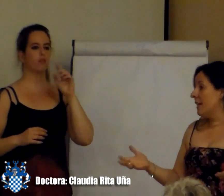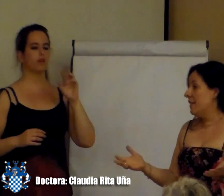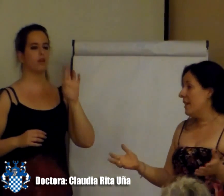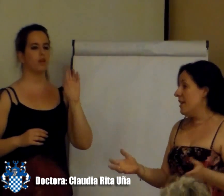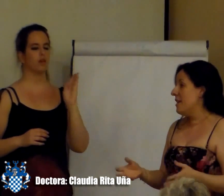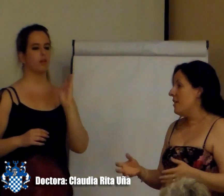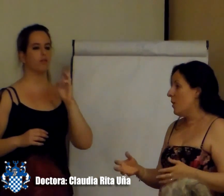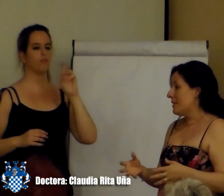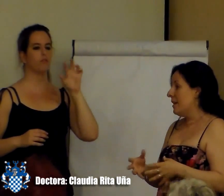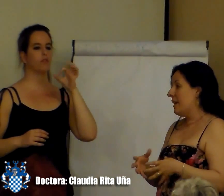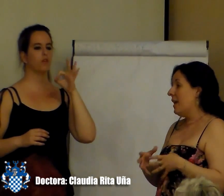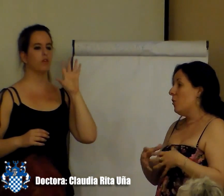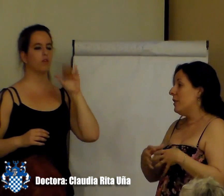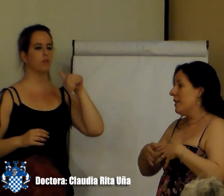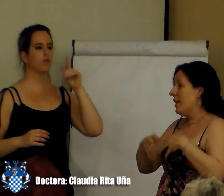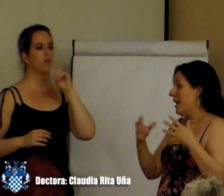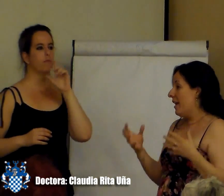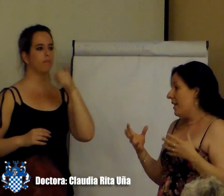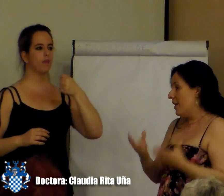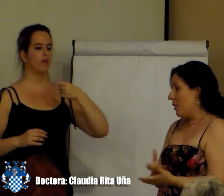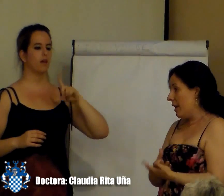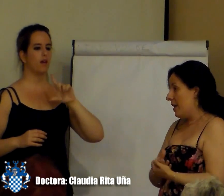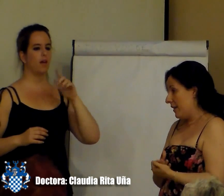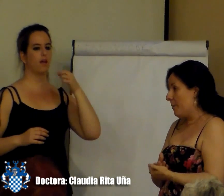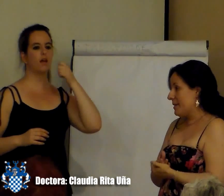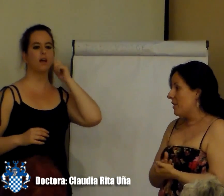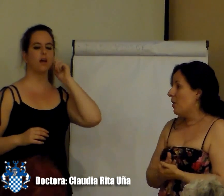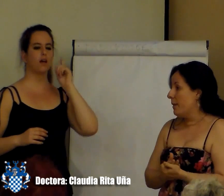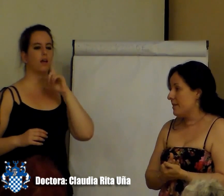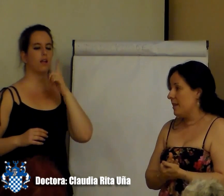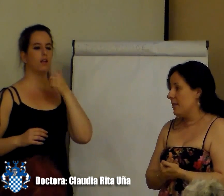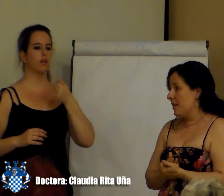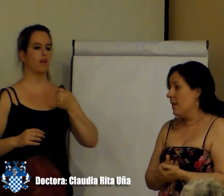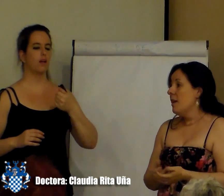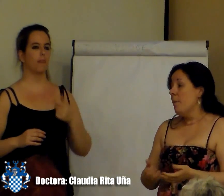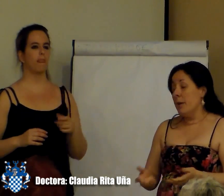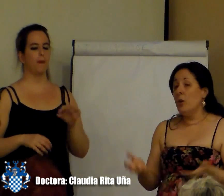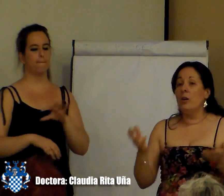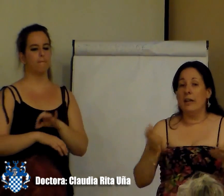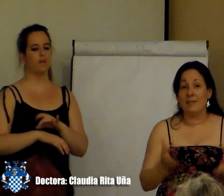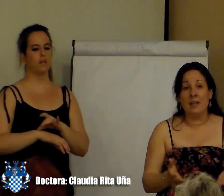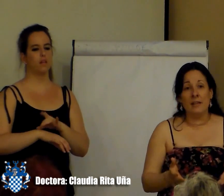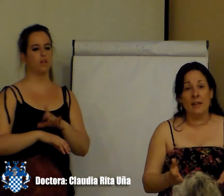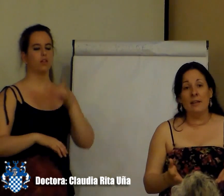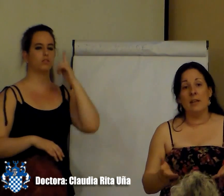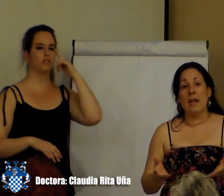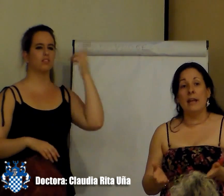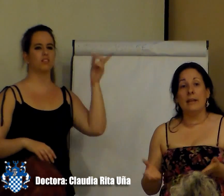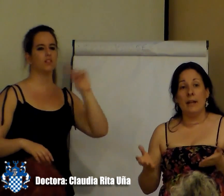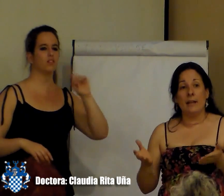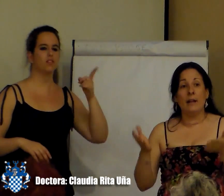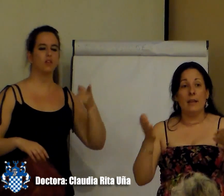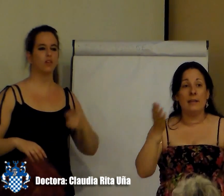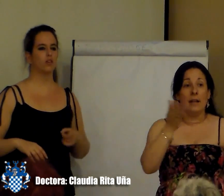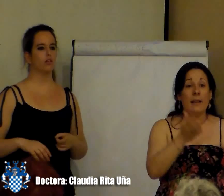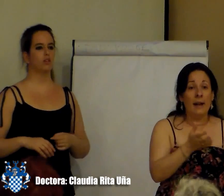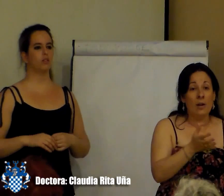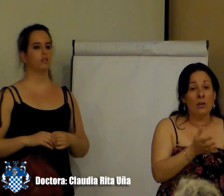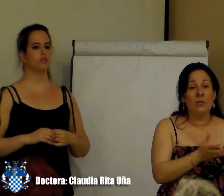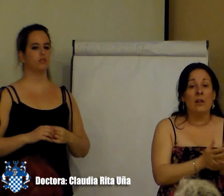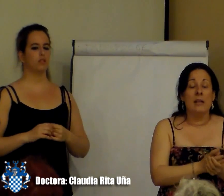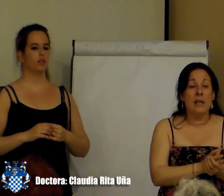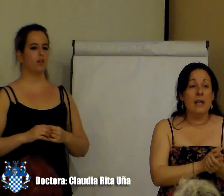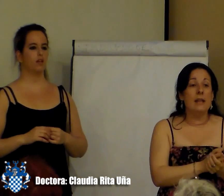al médico tratante y lo hacen que no entienda nada de lo que le está pasando al paciente. Pero existen y hay que tratar